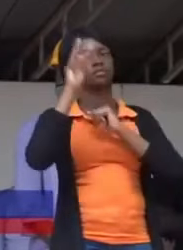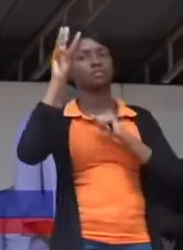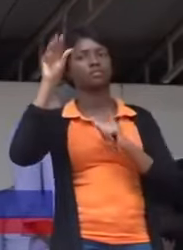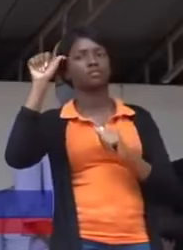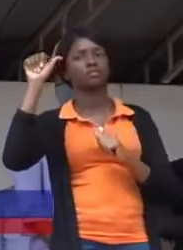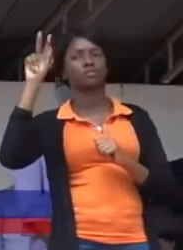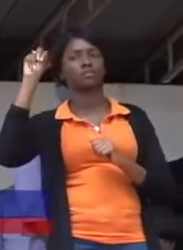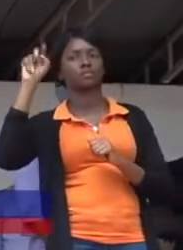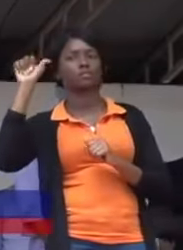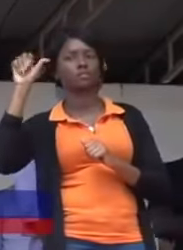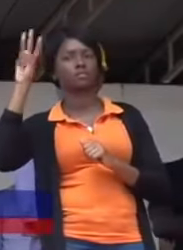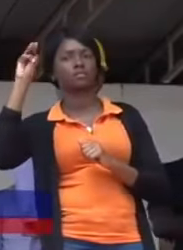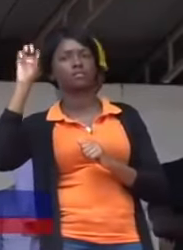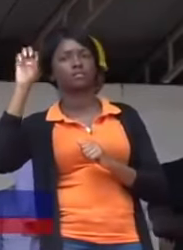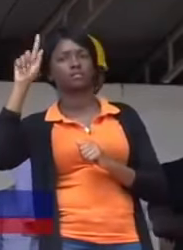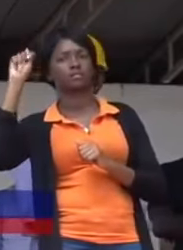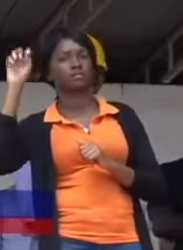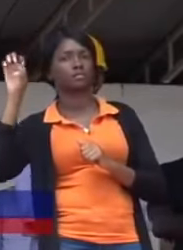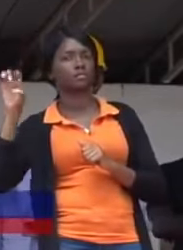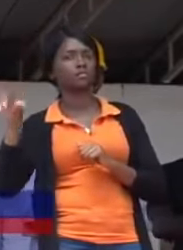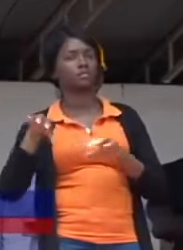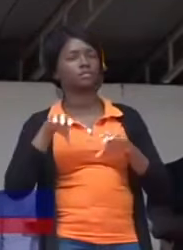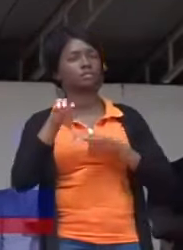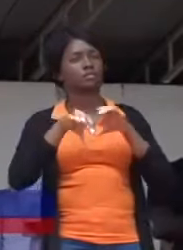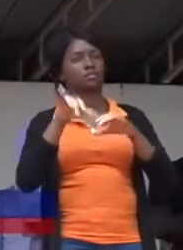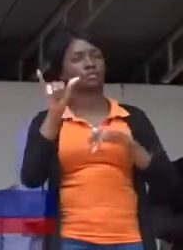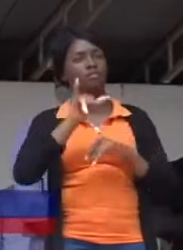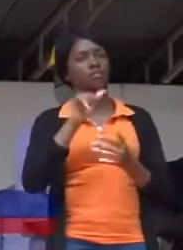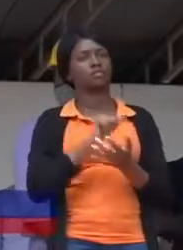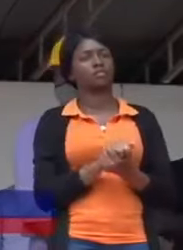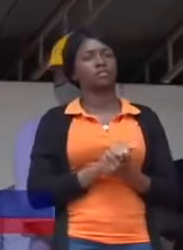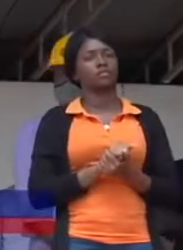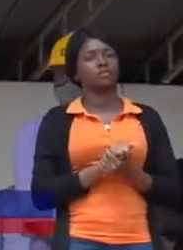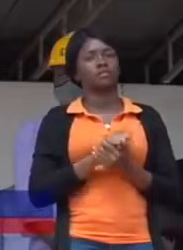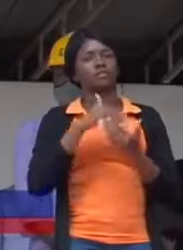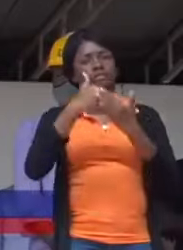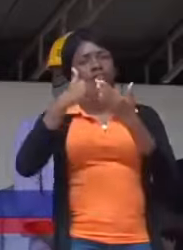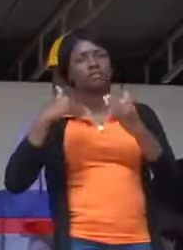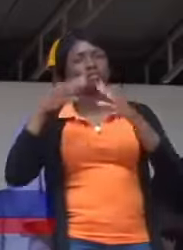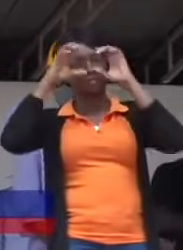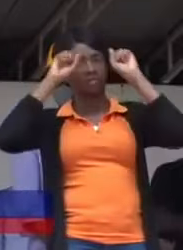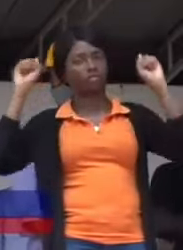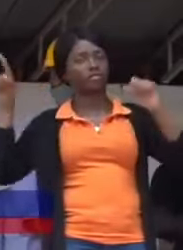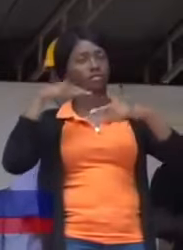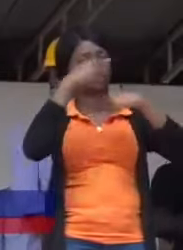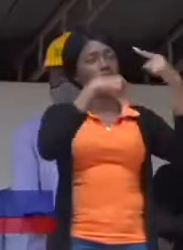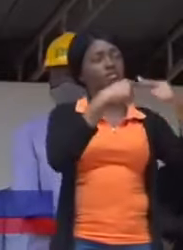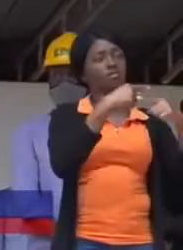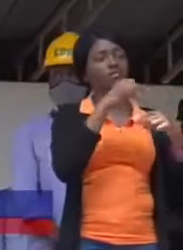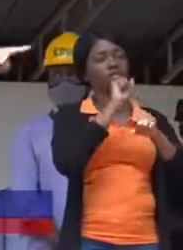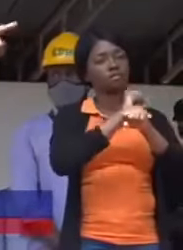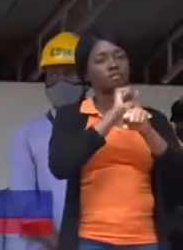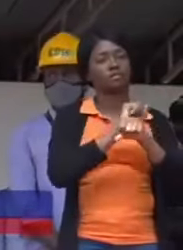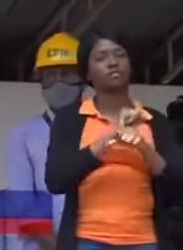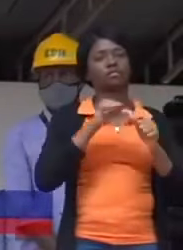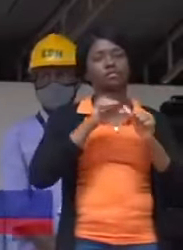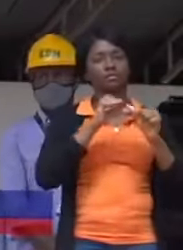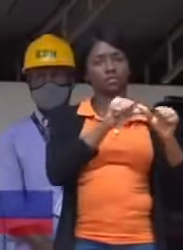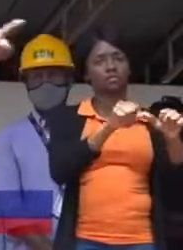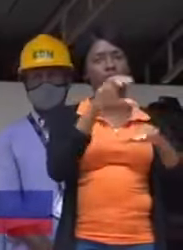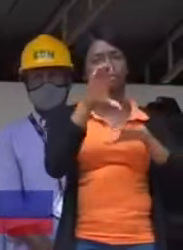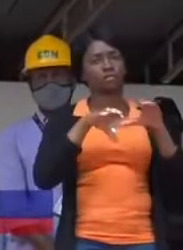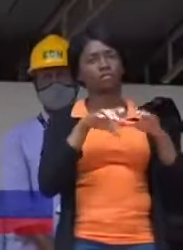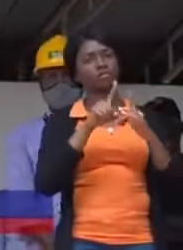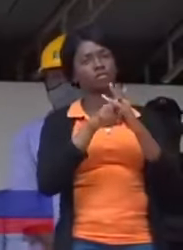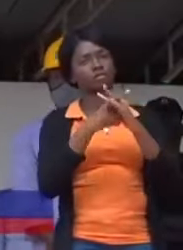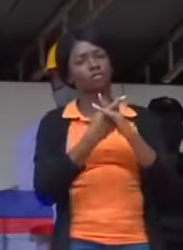dans Bamal Baroyo, songez depuis en forme de président, nous devons aller en Bamal travail. Barrage ça a construit, études les fini, travail a commencé à faire